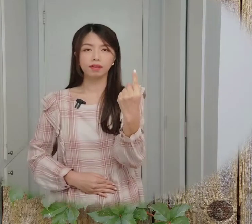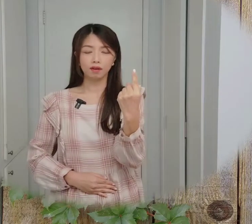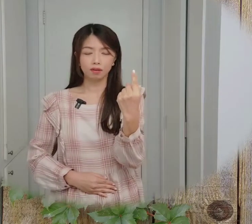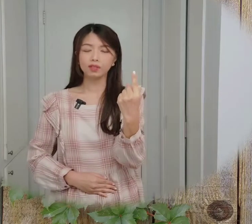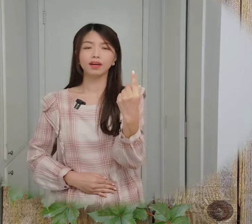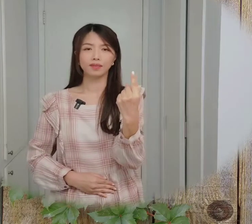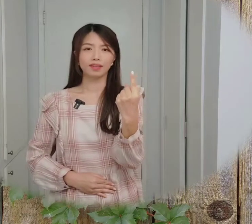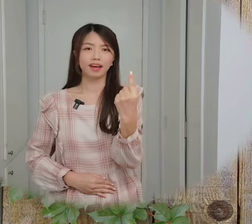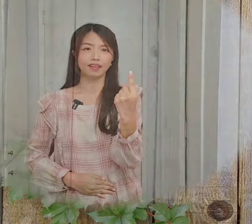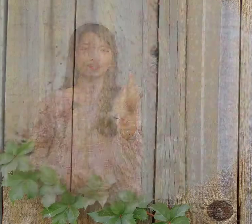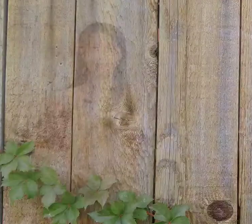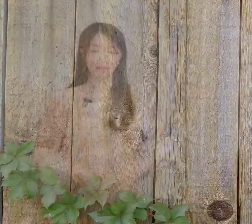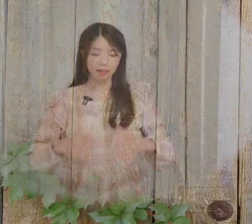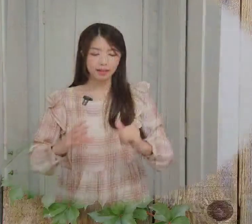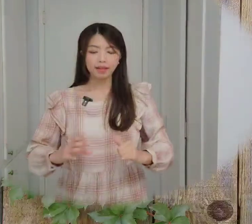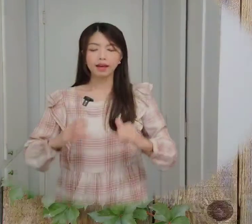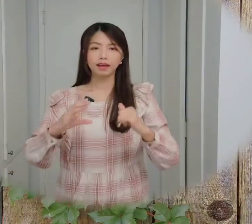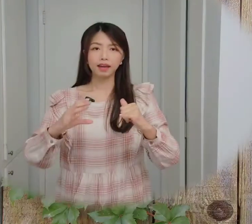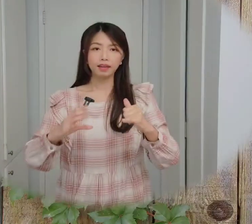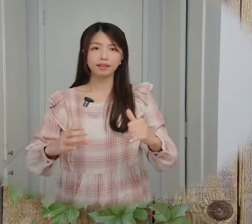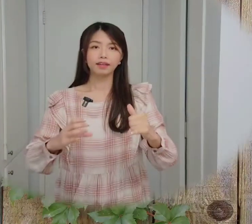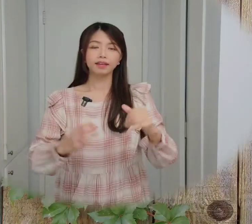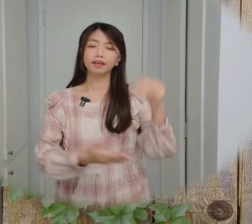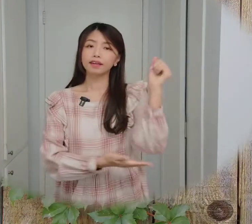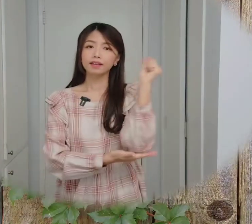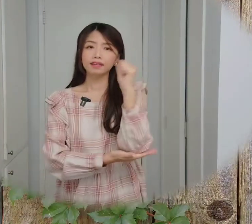하는 지화가 됩니다. 세상에